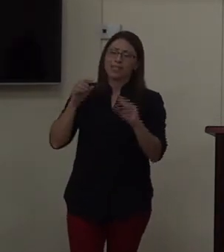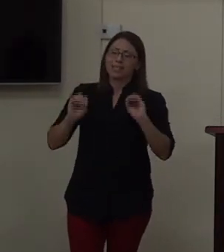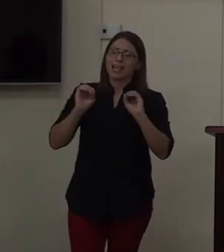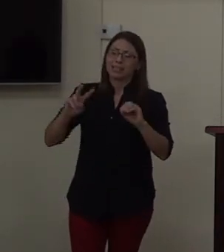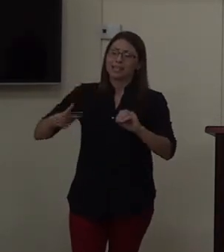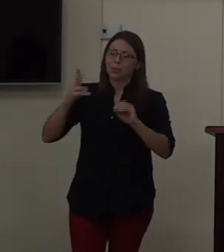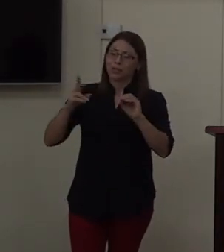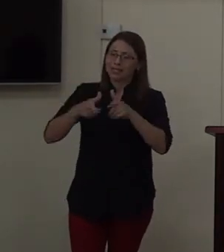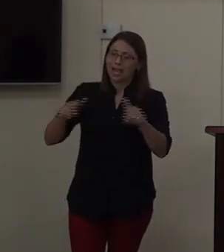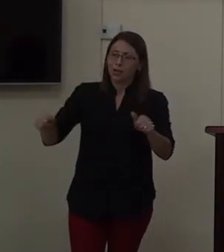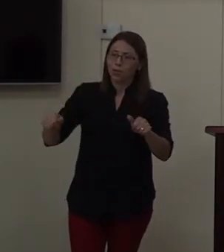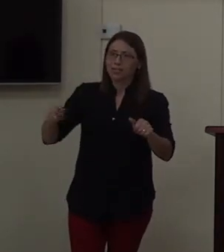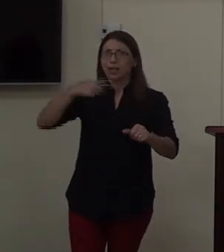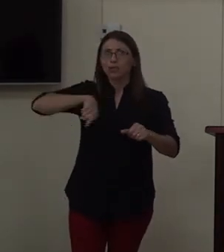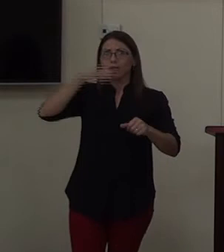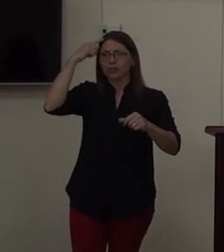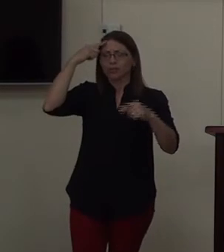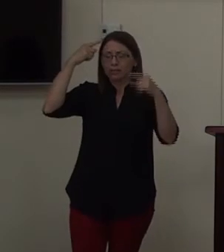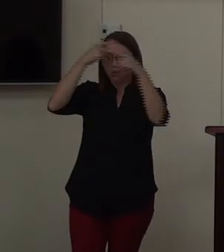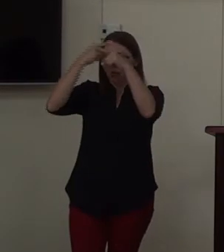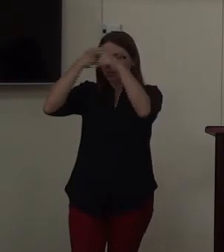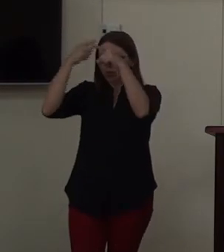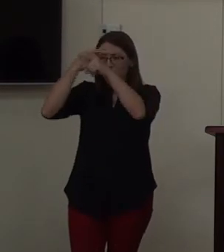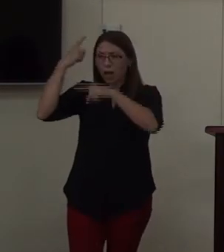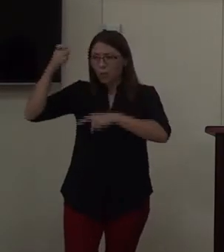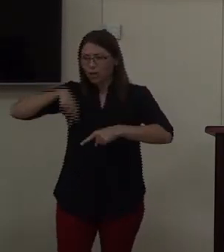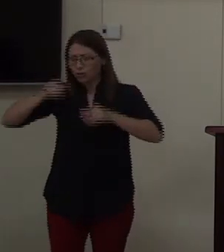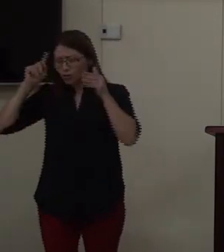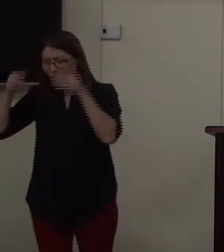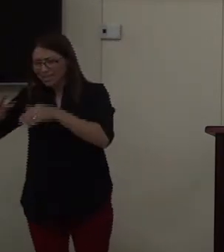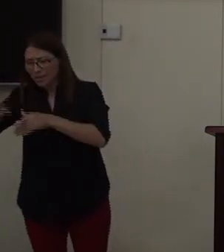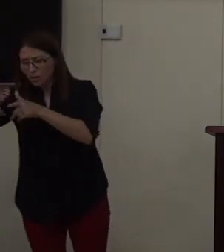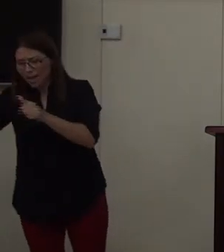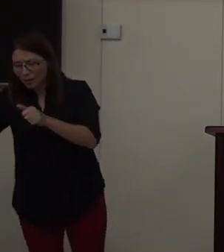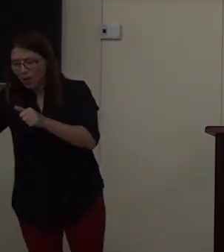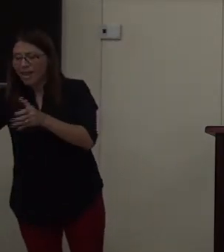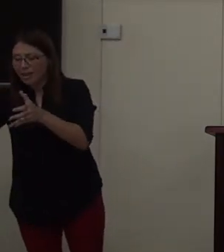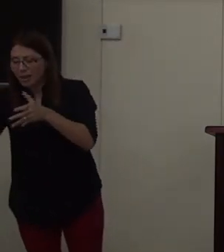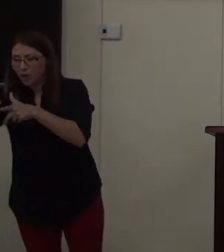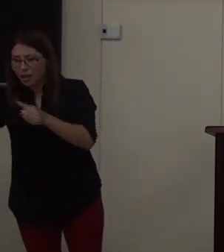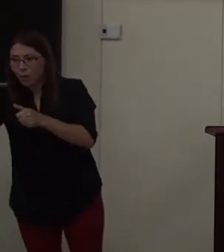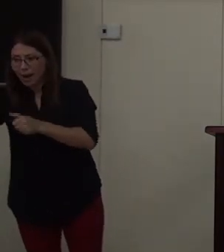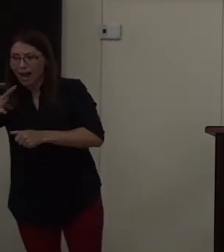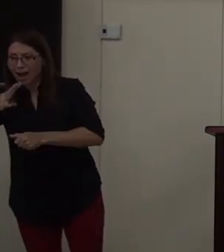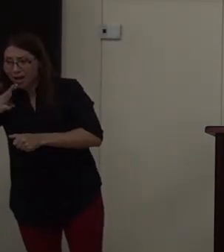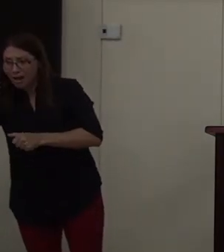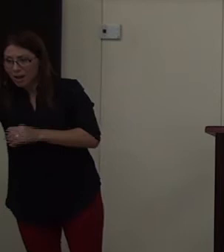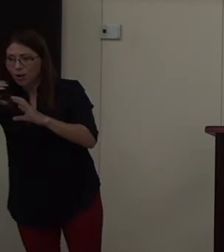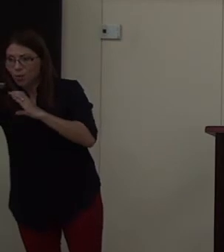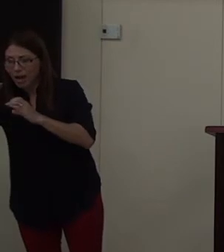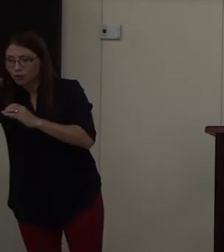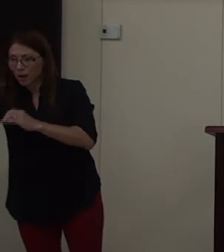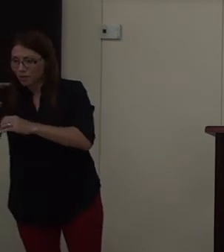se nos ha traído un cortocircuito, porque segundas lenguas queremos la lengua para hablarla, para poder comunicarnos, para funcionar en esa lengua.